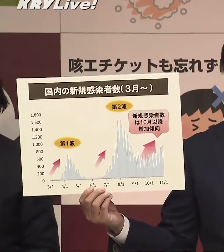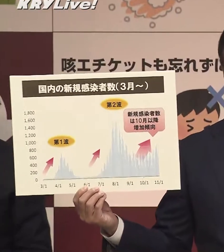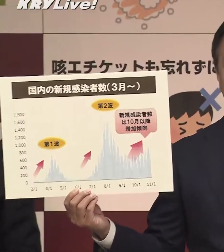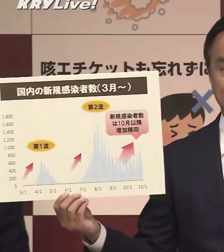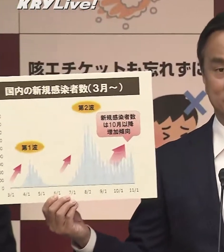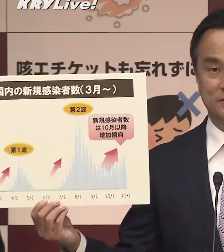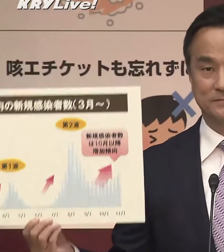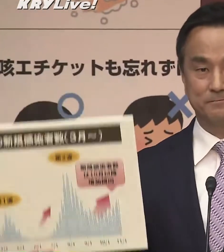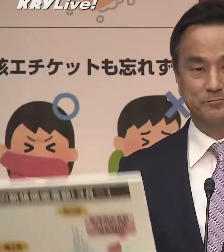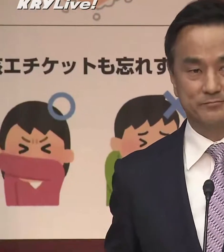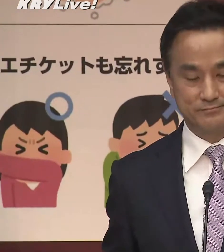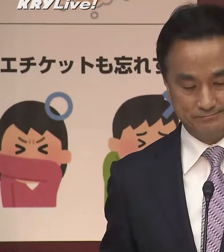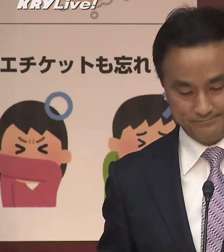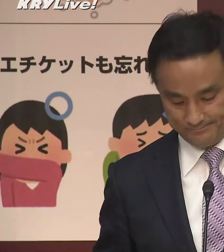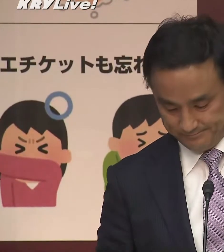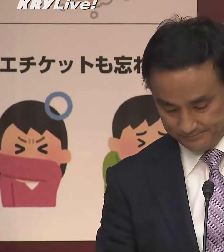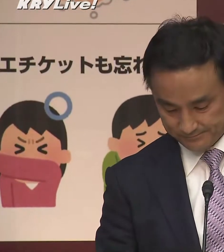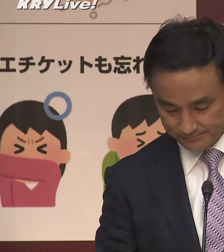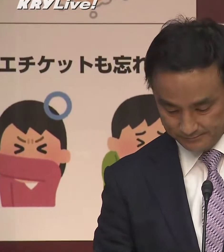私からは以上です。